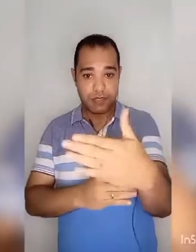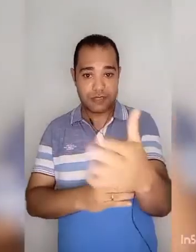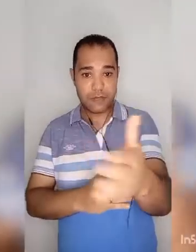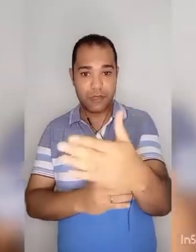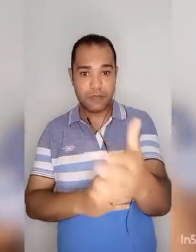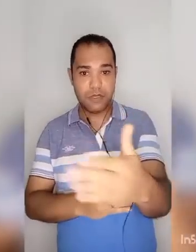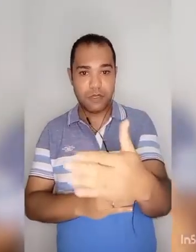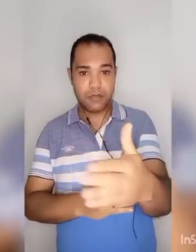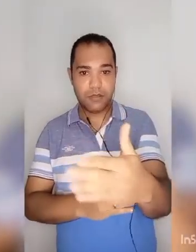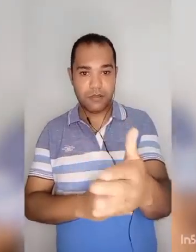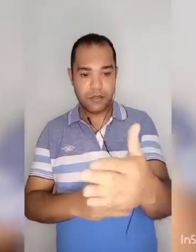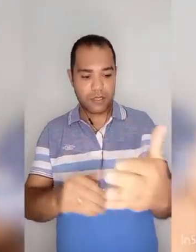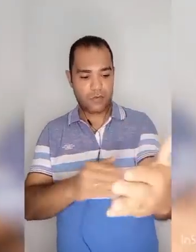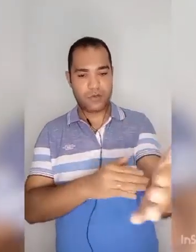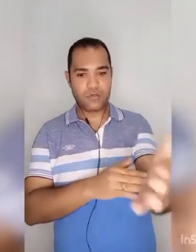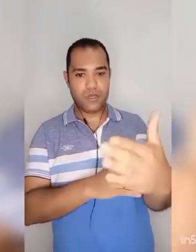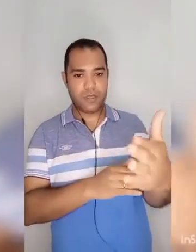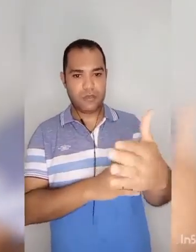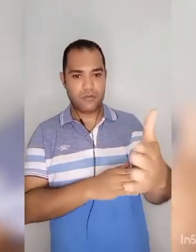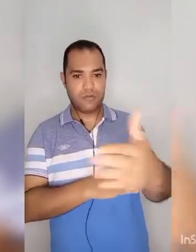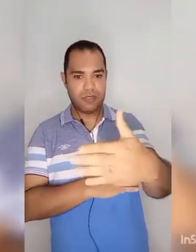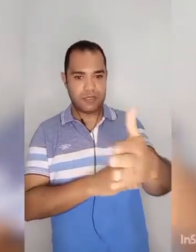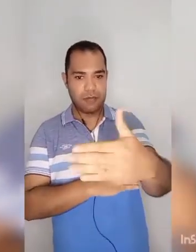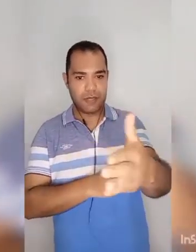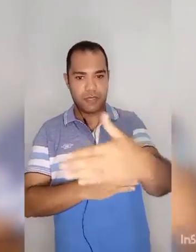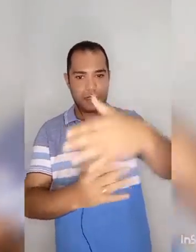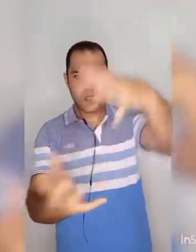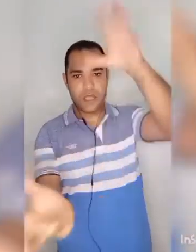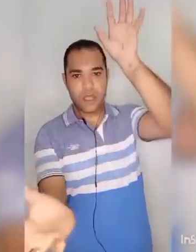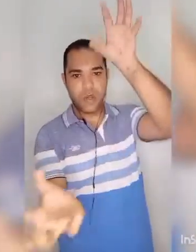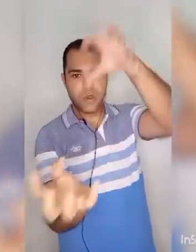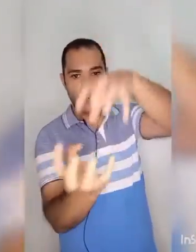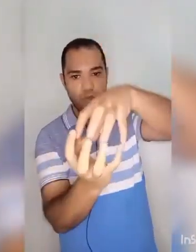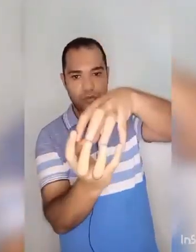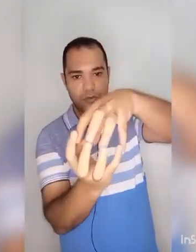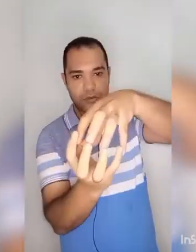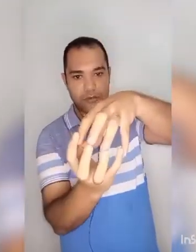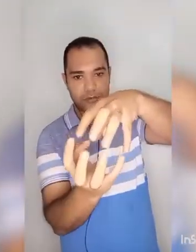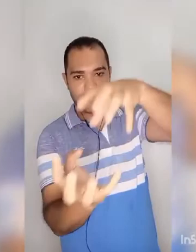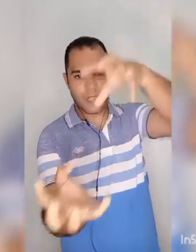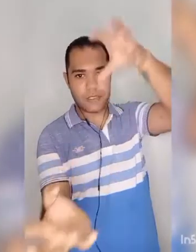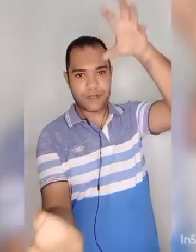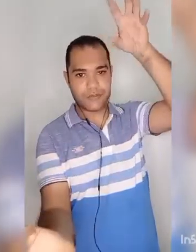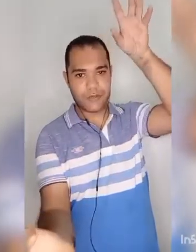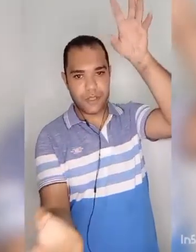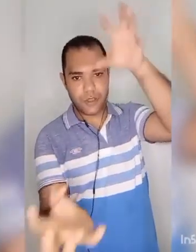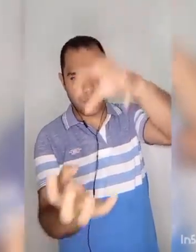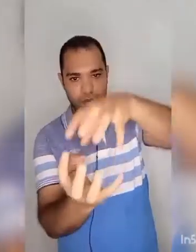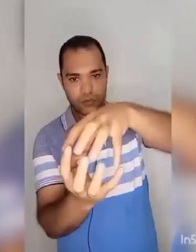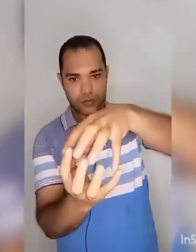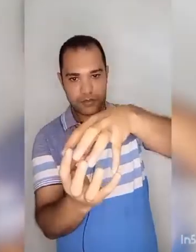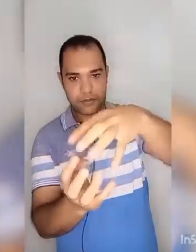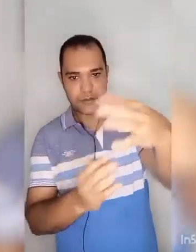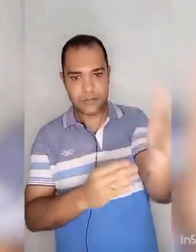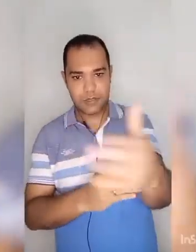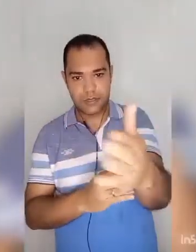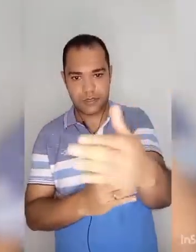سمكة كبيرة، نرجع لورا شوية كده نقول سمكة الحوت، نفتح ايدي اكتر، الحوت،